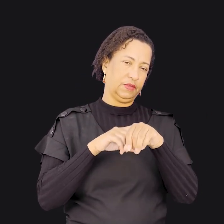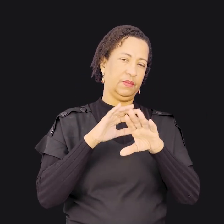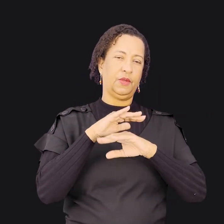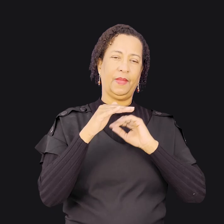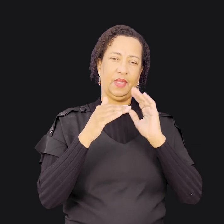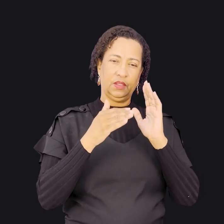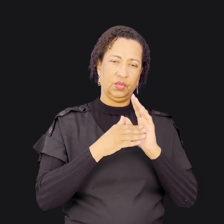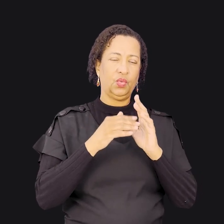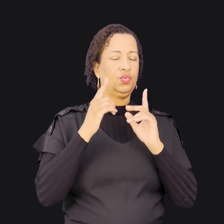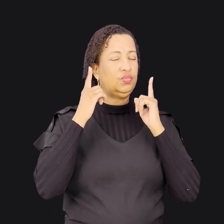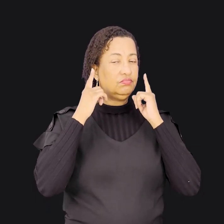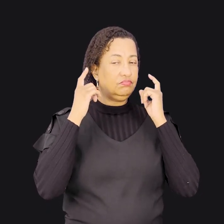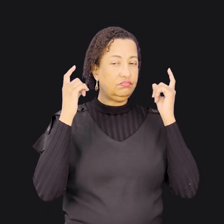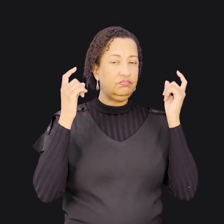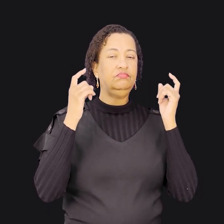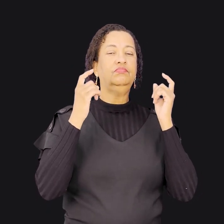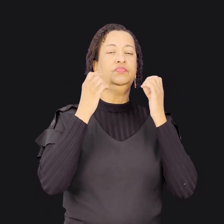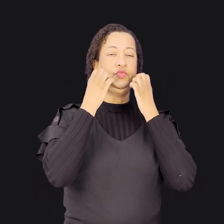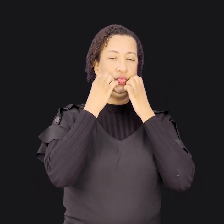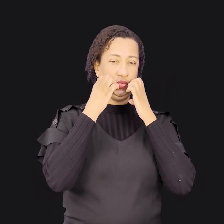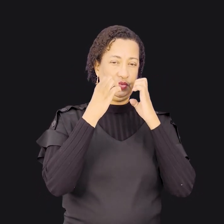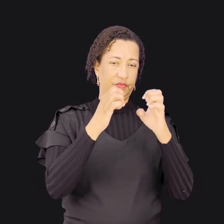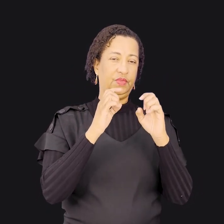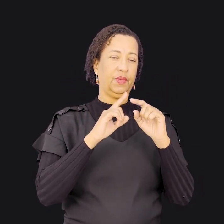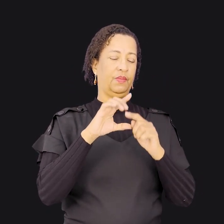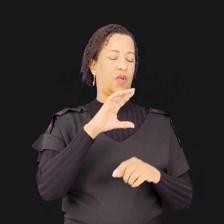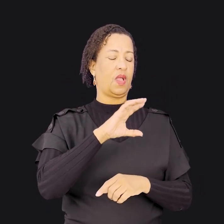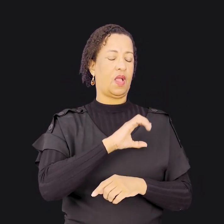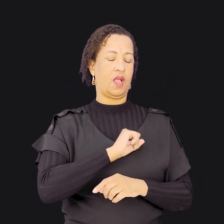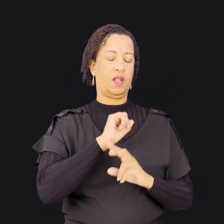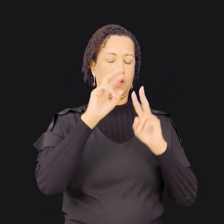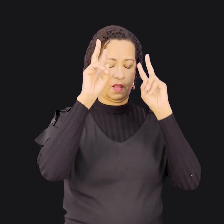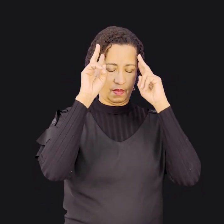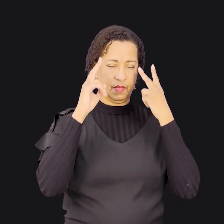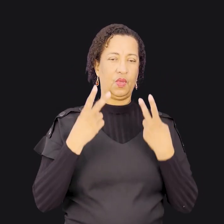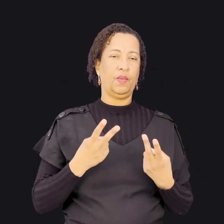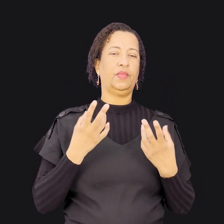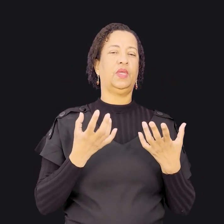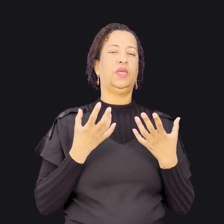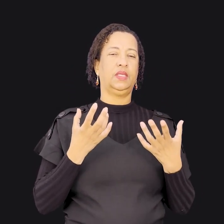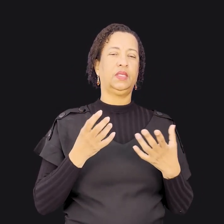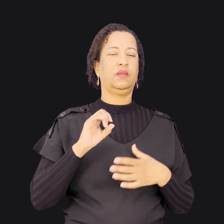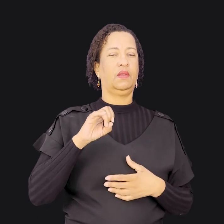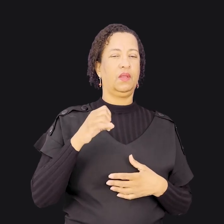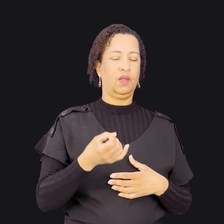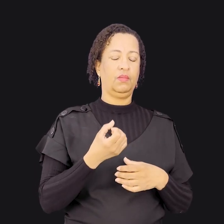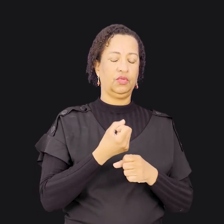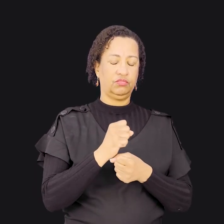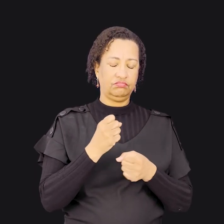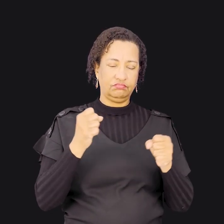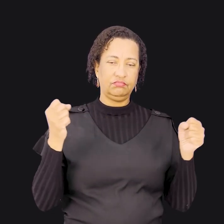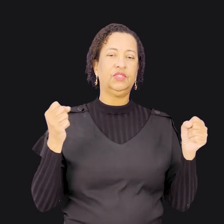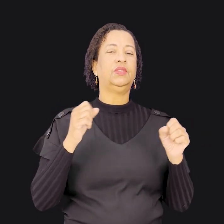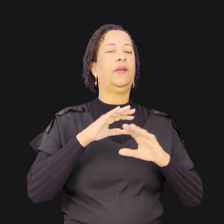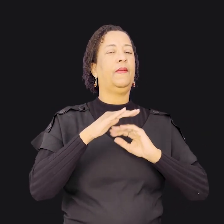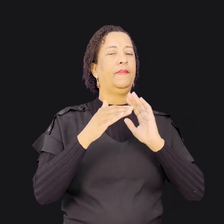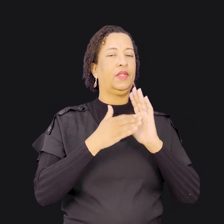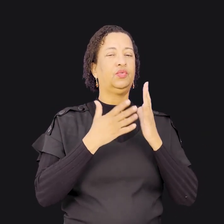tempo para que todos ouçam o Evangelho, porque Ele ama a humanidade e quer aumentar a oportunidade para que todos